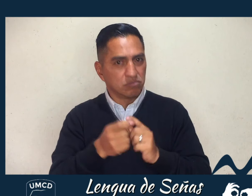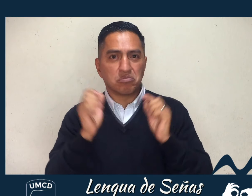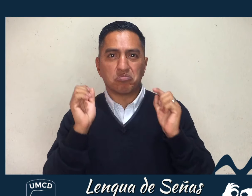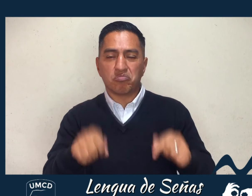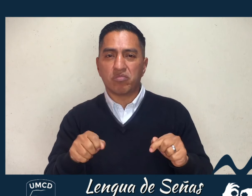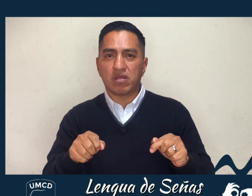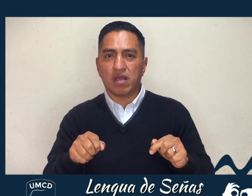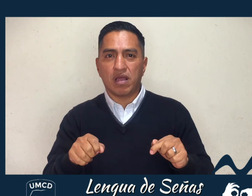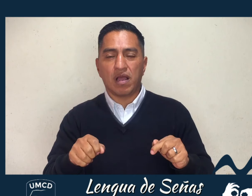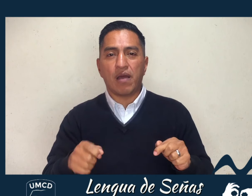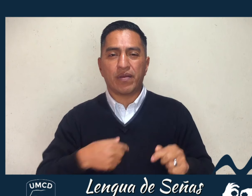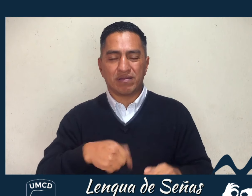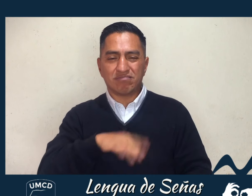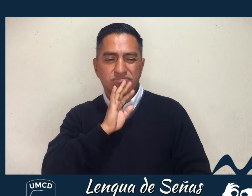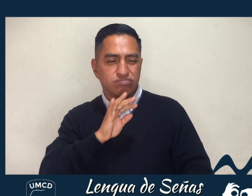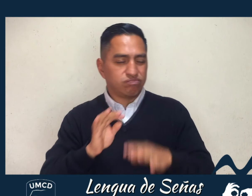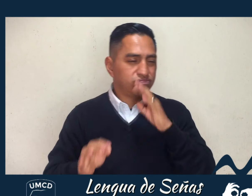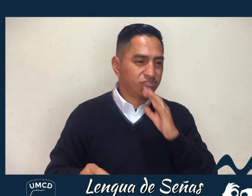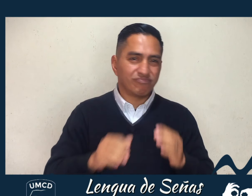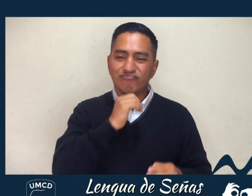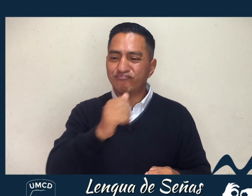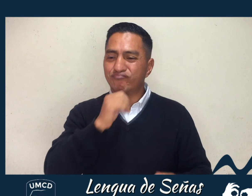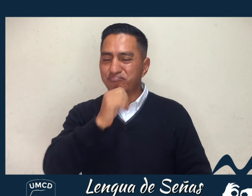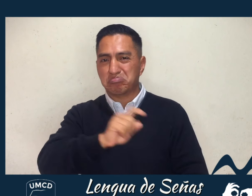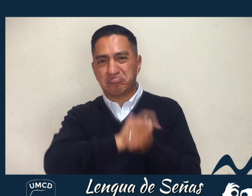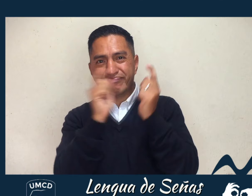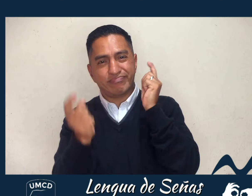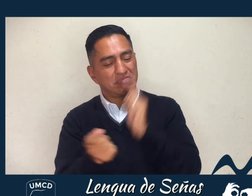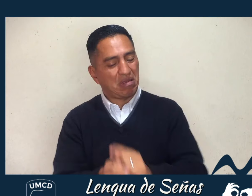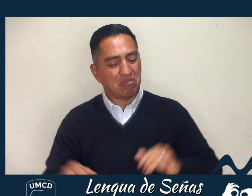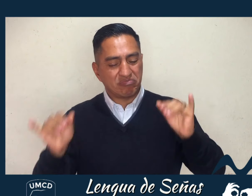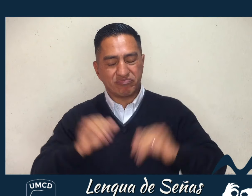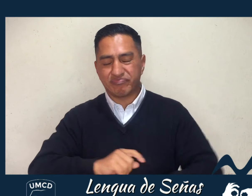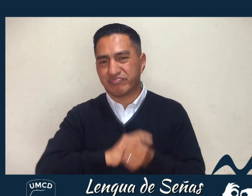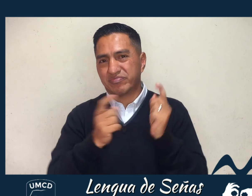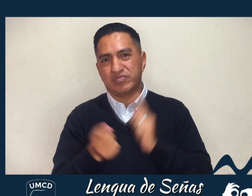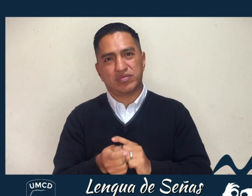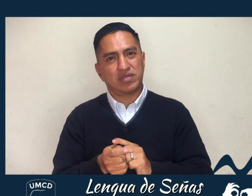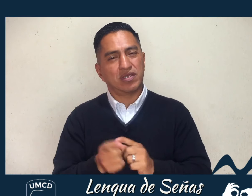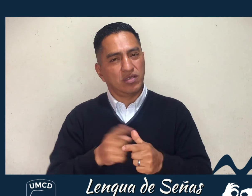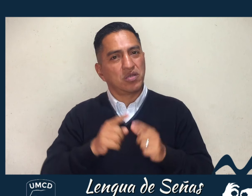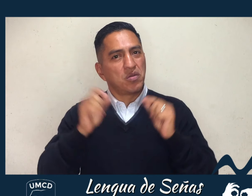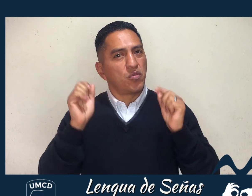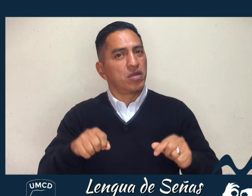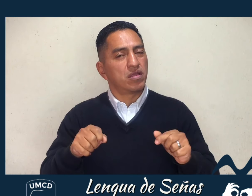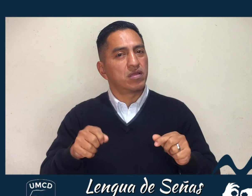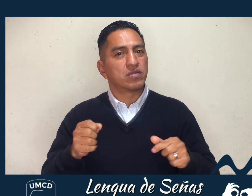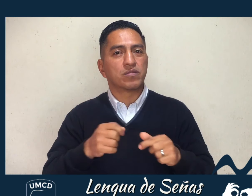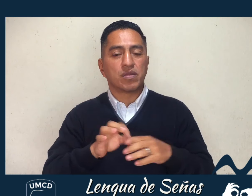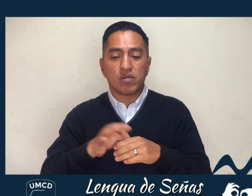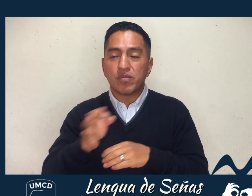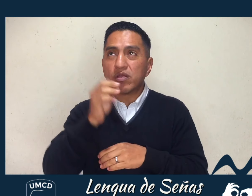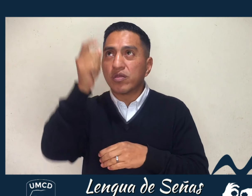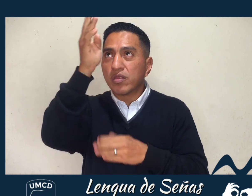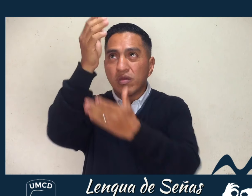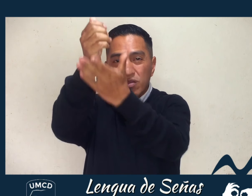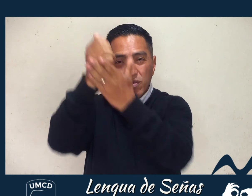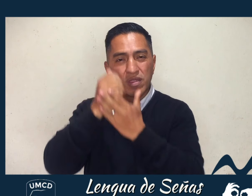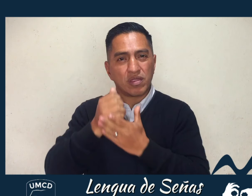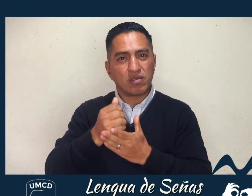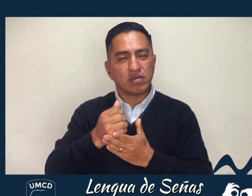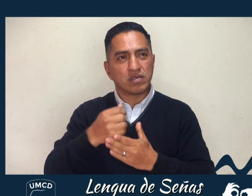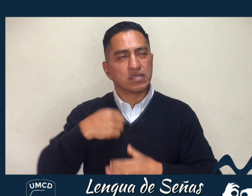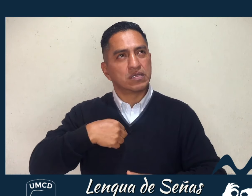muchas veces nos hacen sentir frustrados y decepcionados de nosotros mismos. Pidámosle al Espíritu de Dios que nos